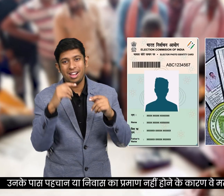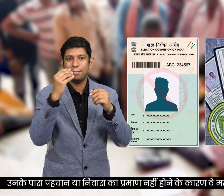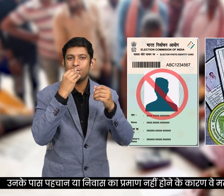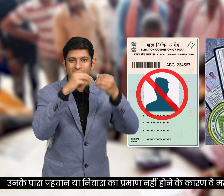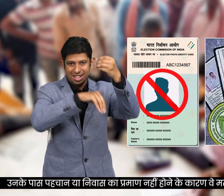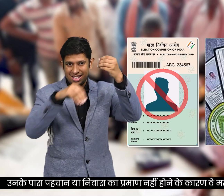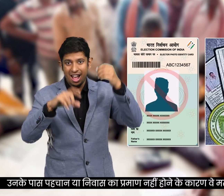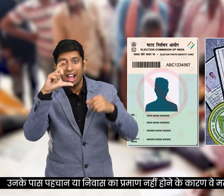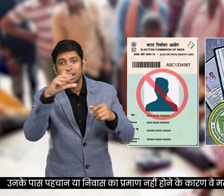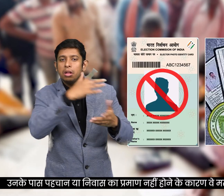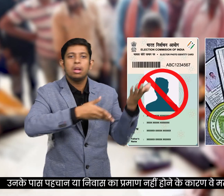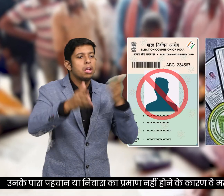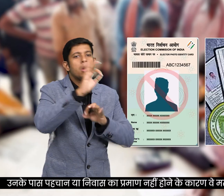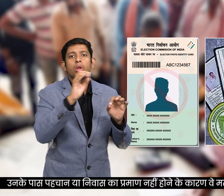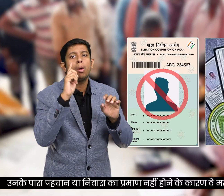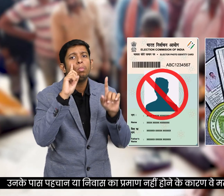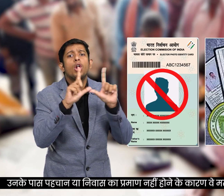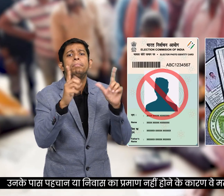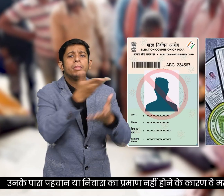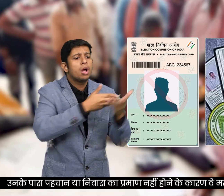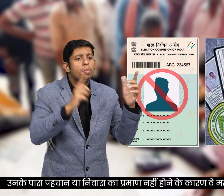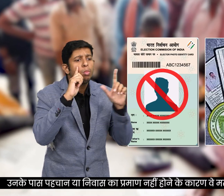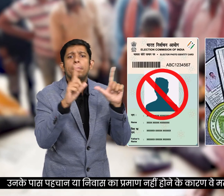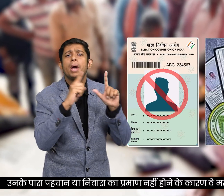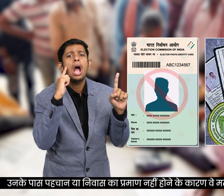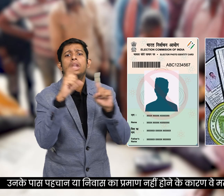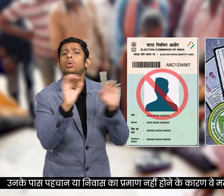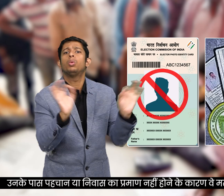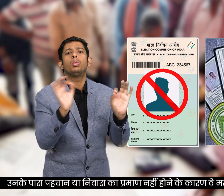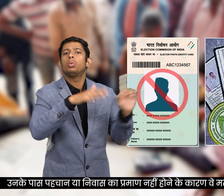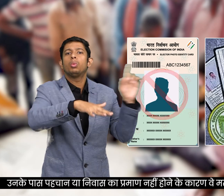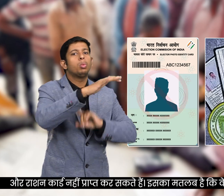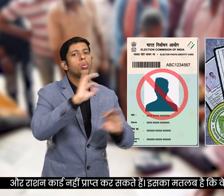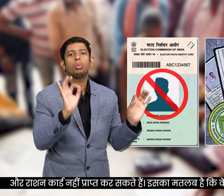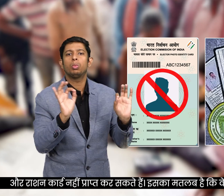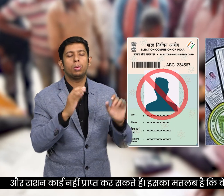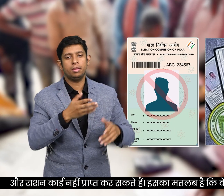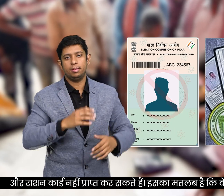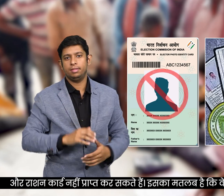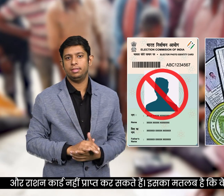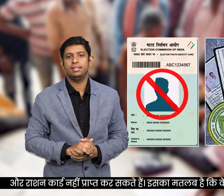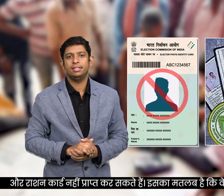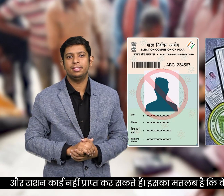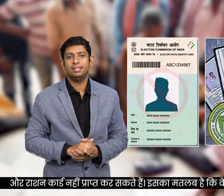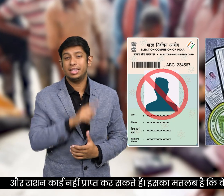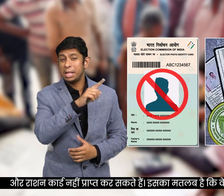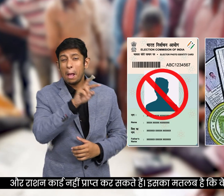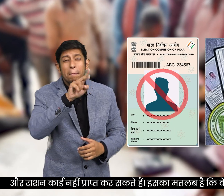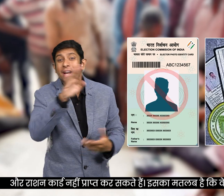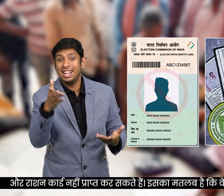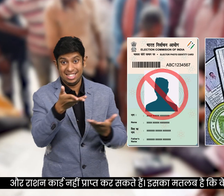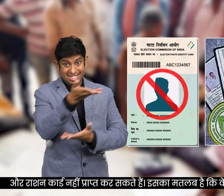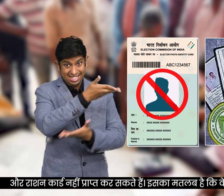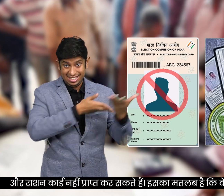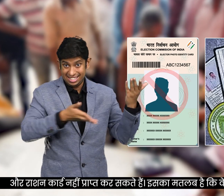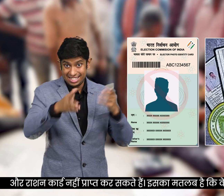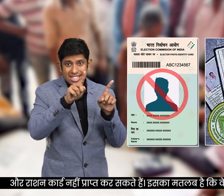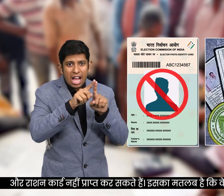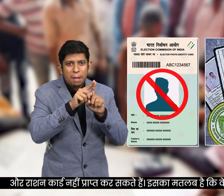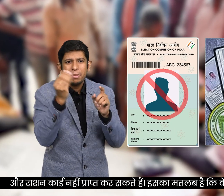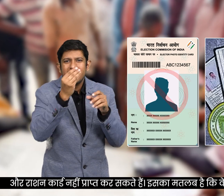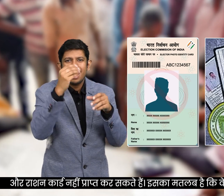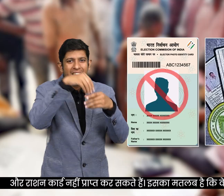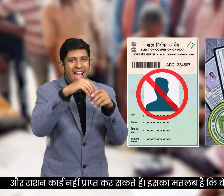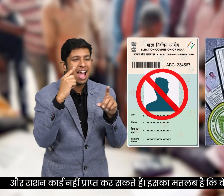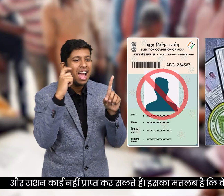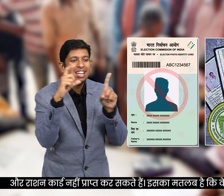कारण वे मतदान नहीं कर सकते हैं और राशन कार्ड नहीं प्राप्त कर सकते हैं।